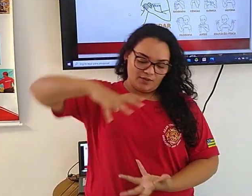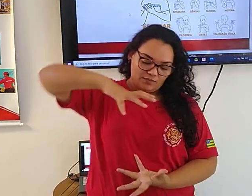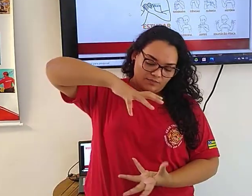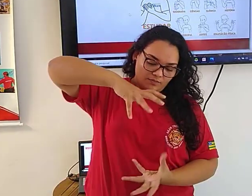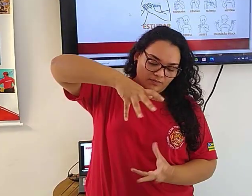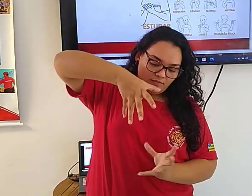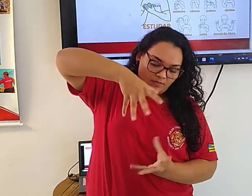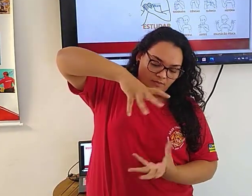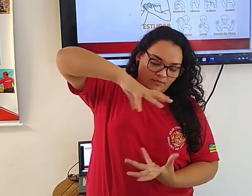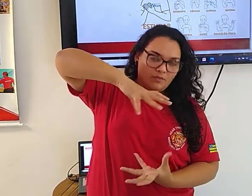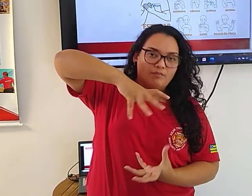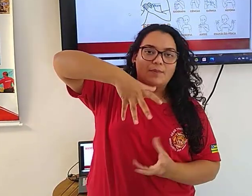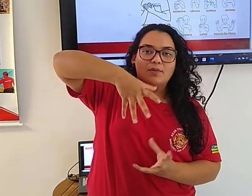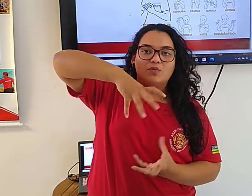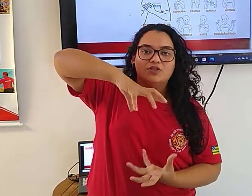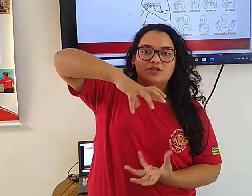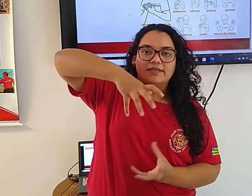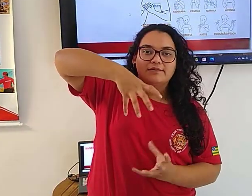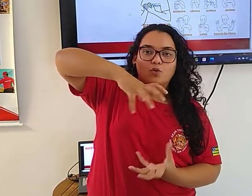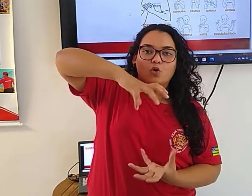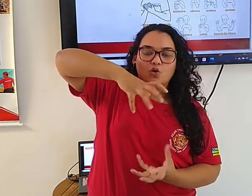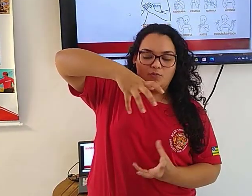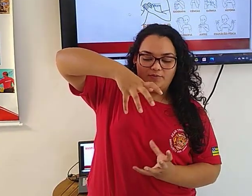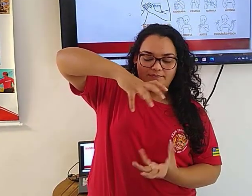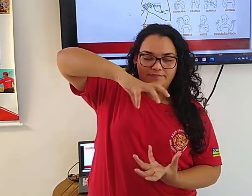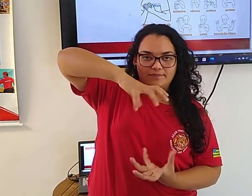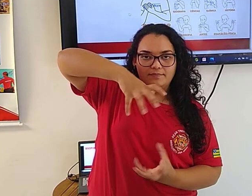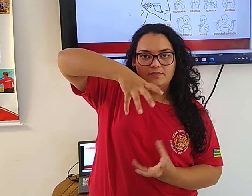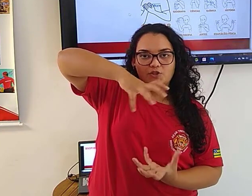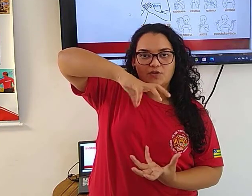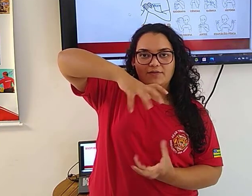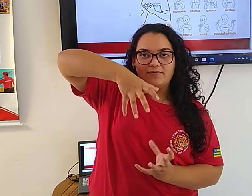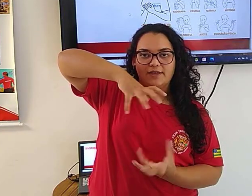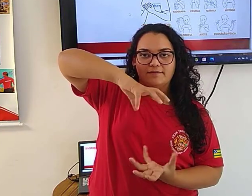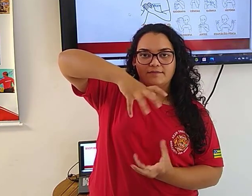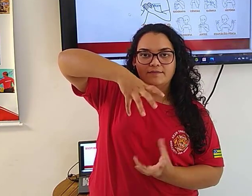Geografia. Mapa mundi, né? O globo. Geografia.